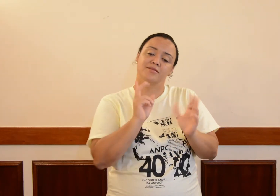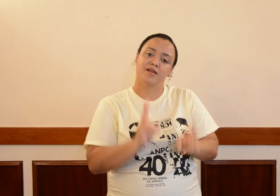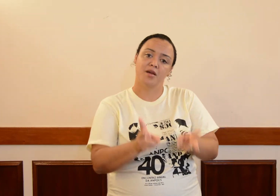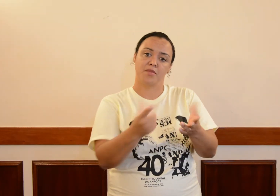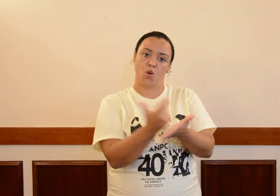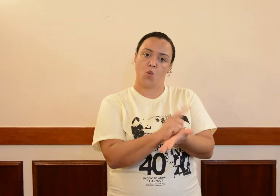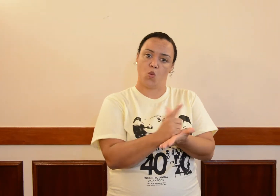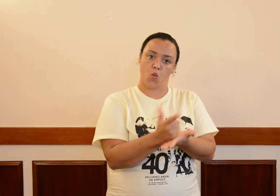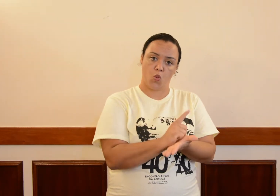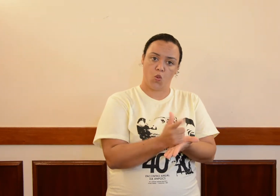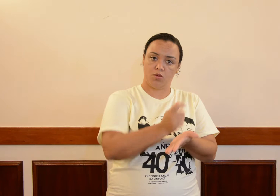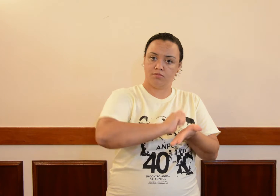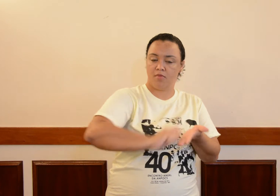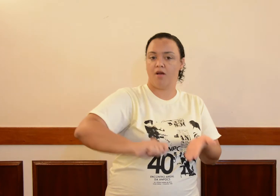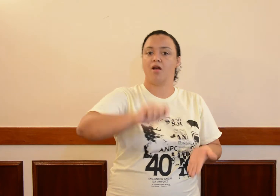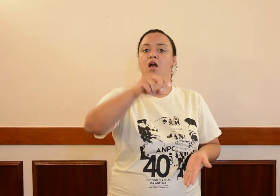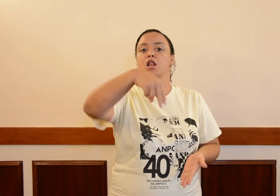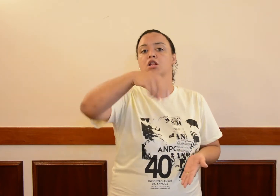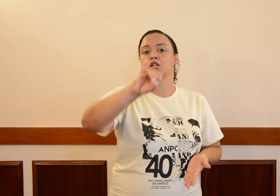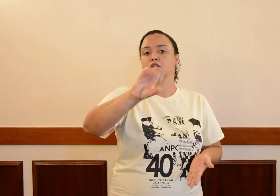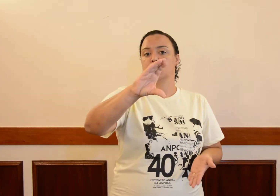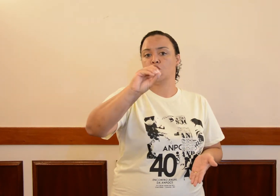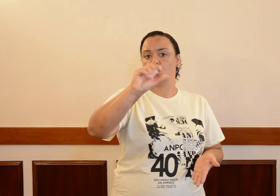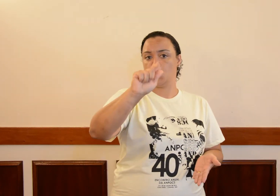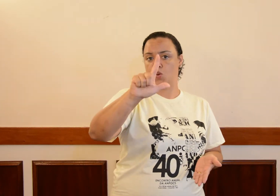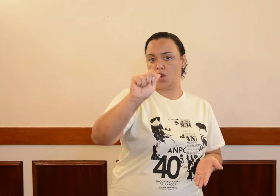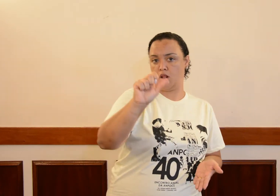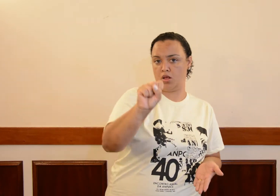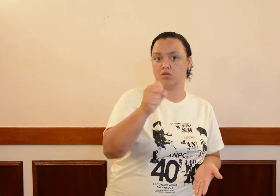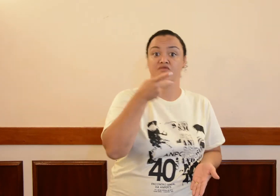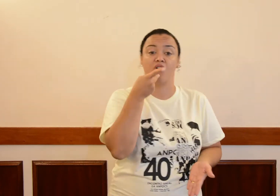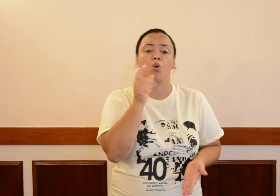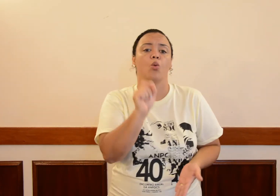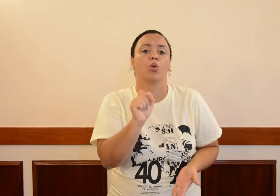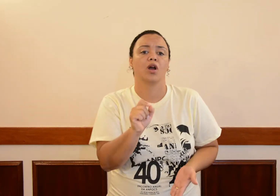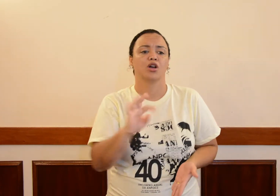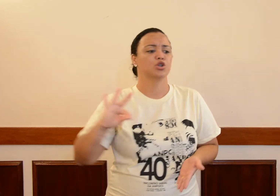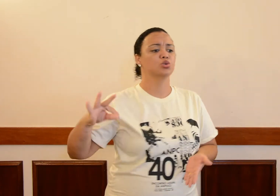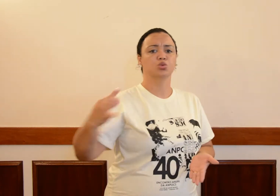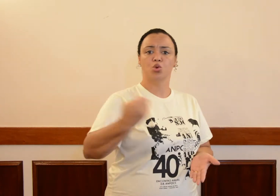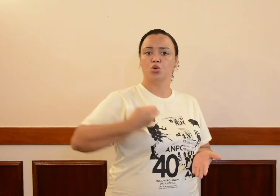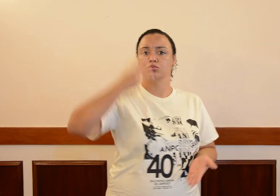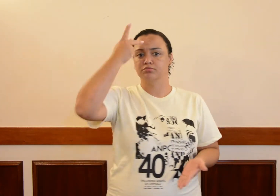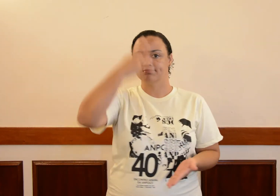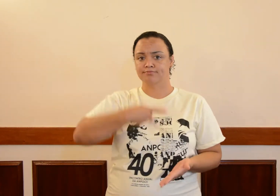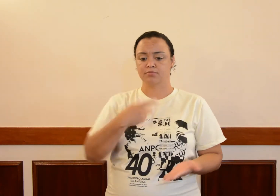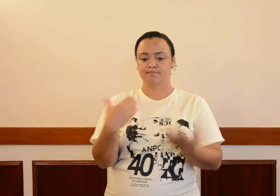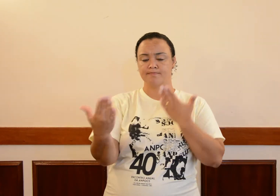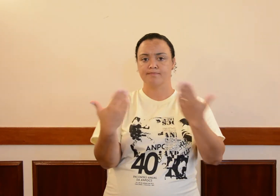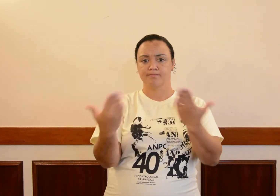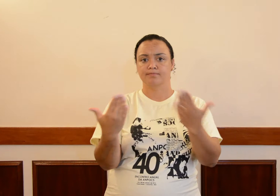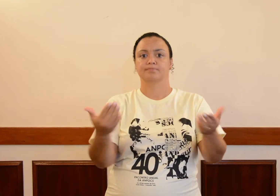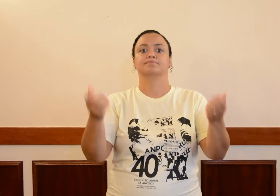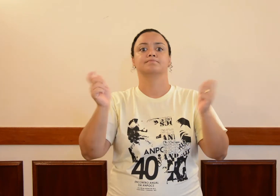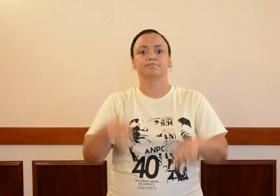sujeitos compostos, sujeitos cujos efeitos privados de interioridade psicológica são constituídos em